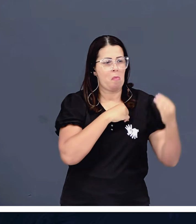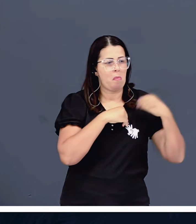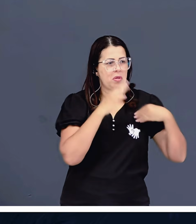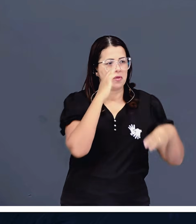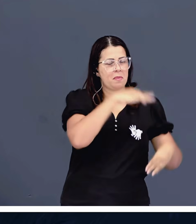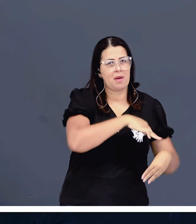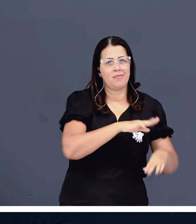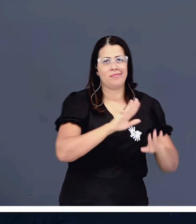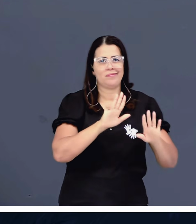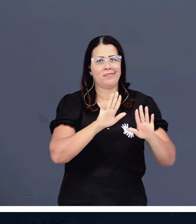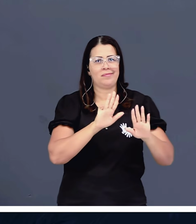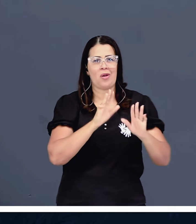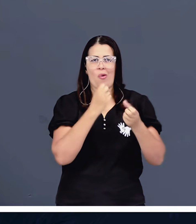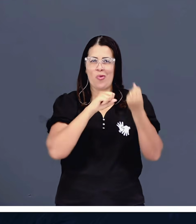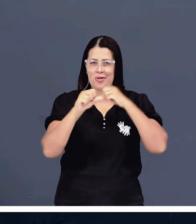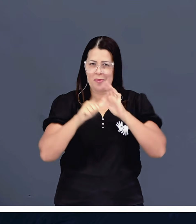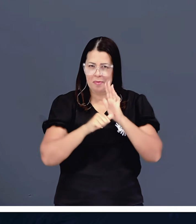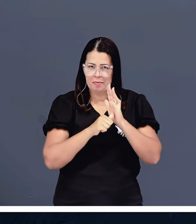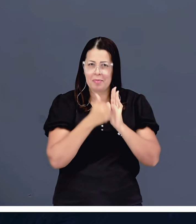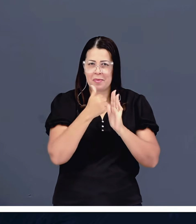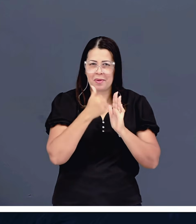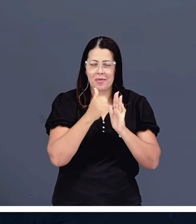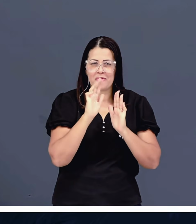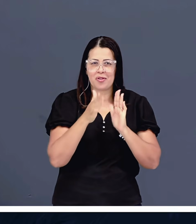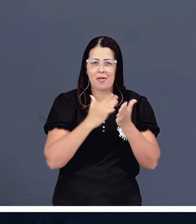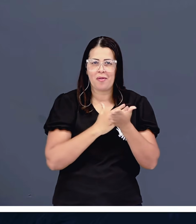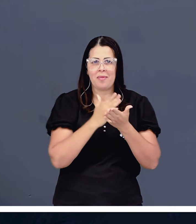O Salmo primeiro já começa assim,